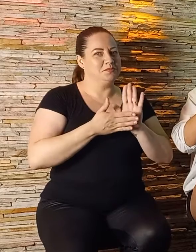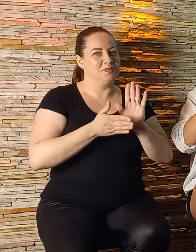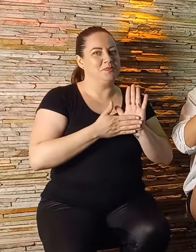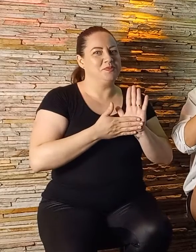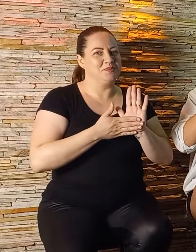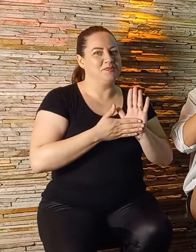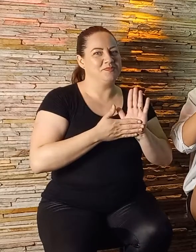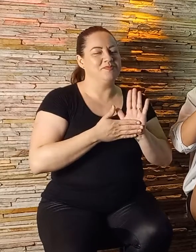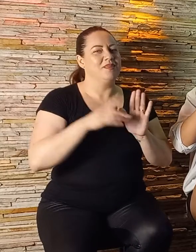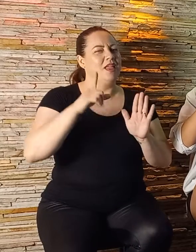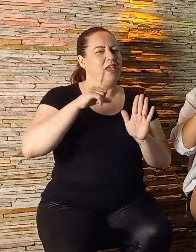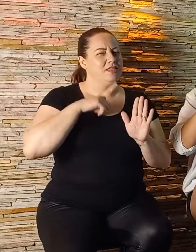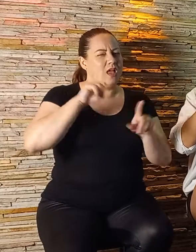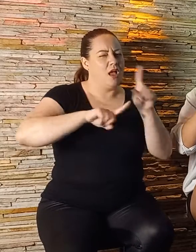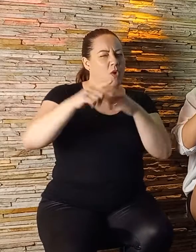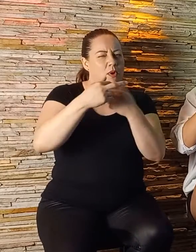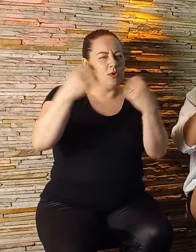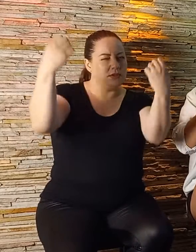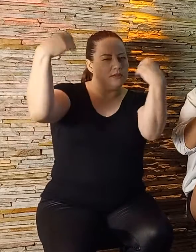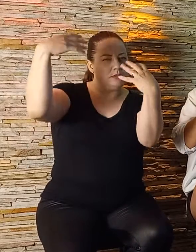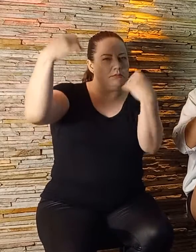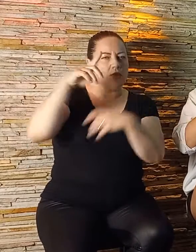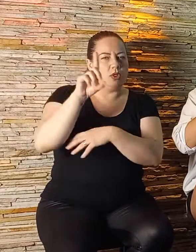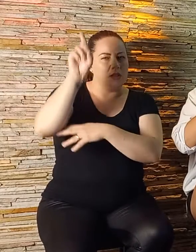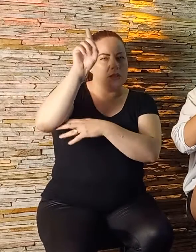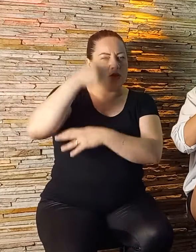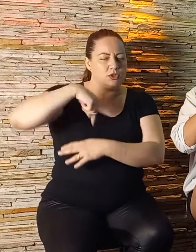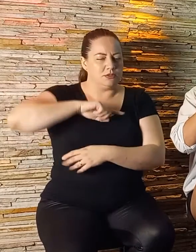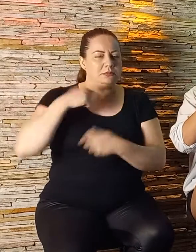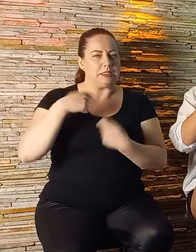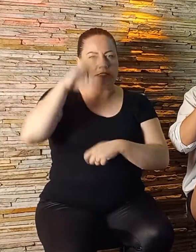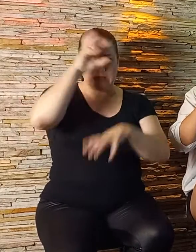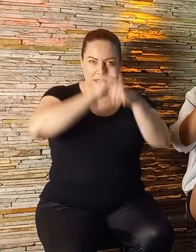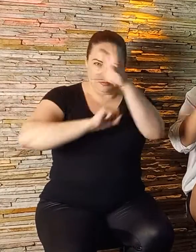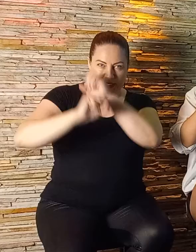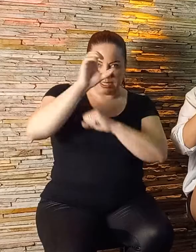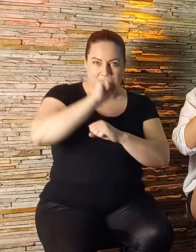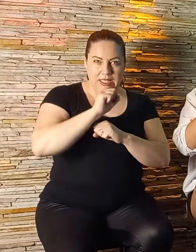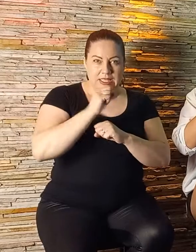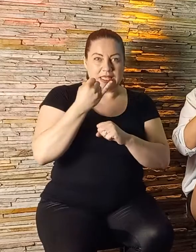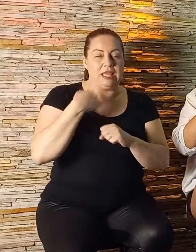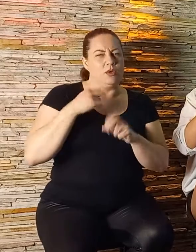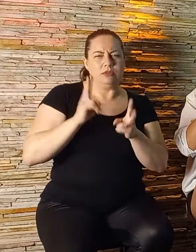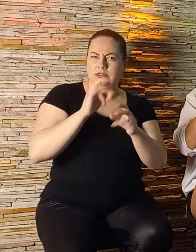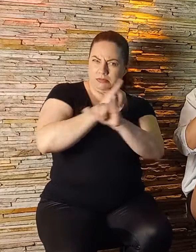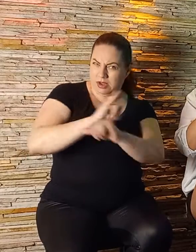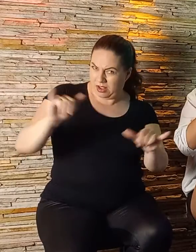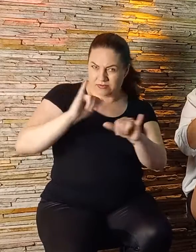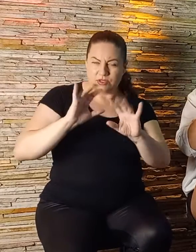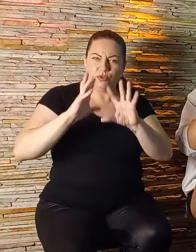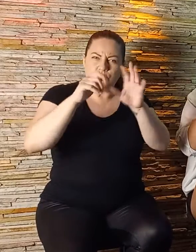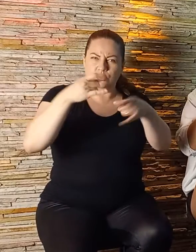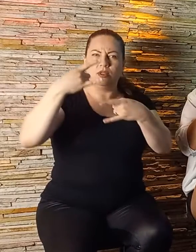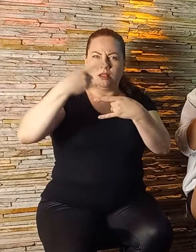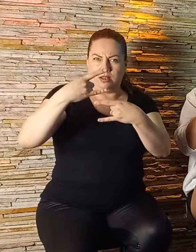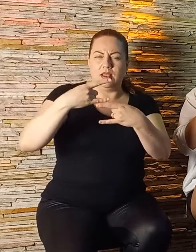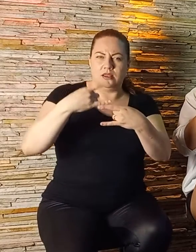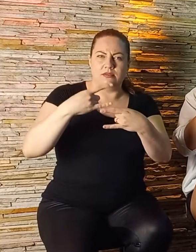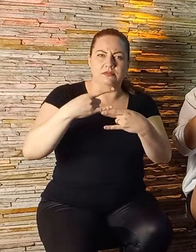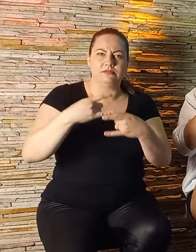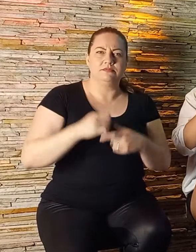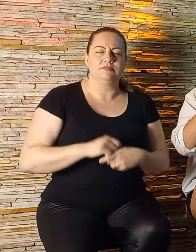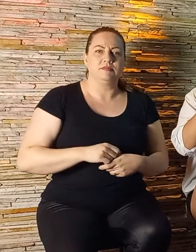tem lições que a gente tem que tirar da vida e eu acho que se a gente tivesse a cada sempre falo isso em todas as larvas que eu faço